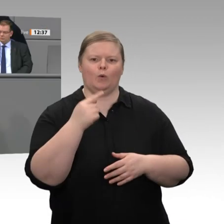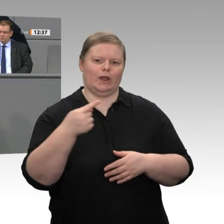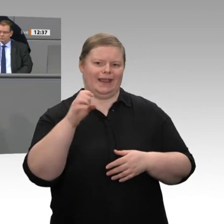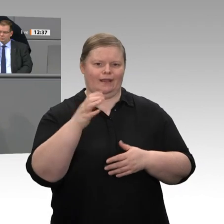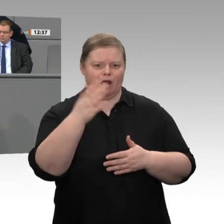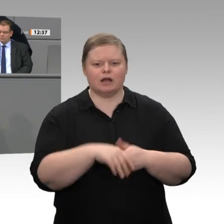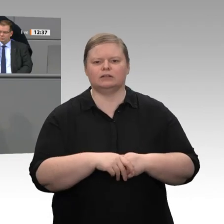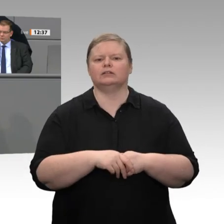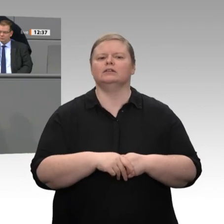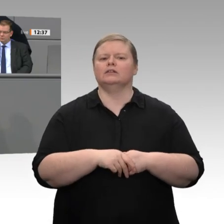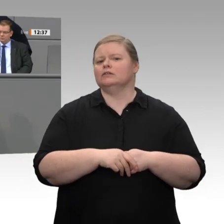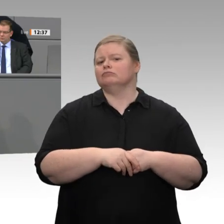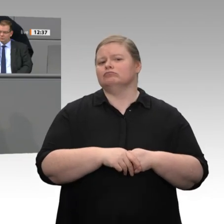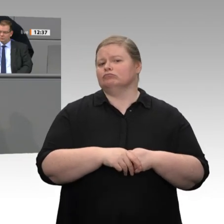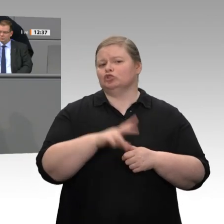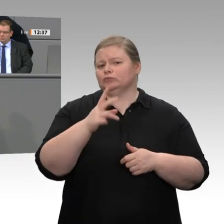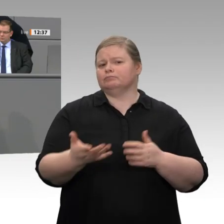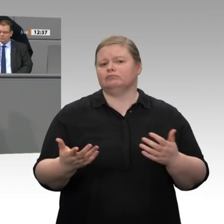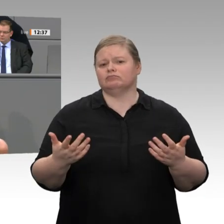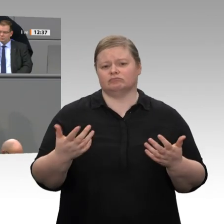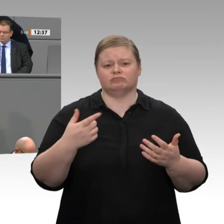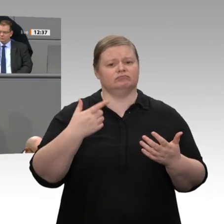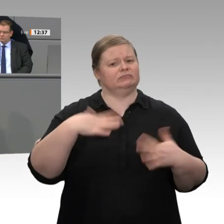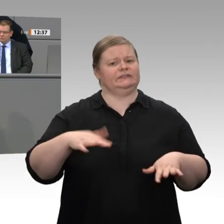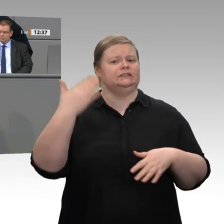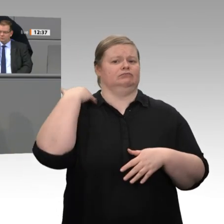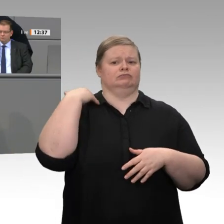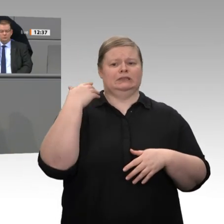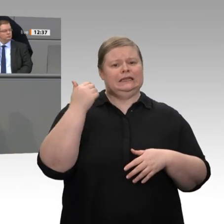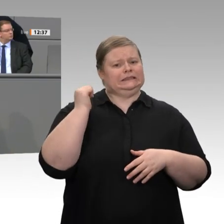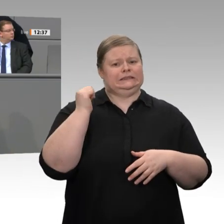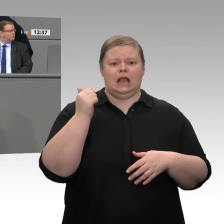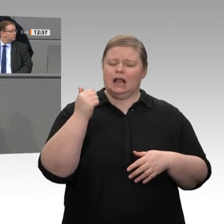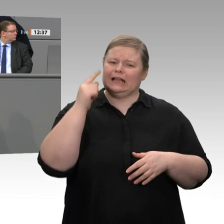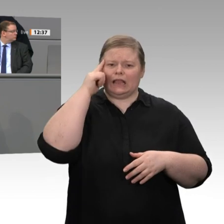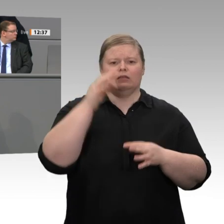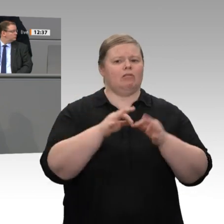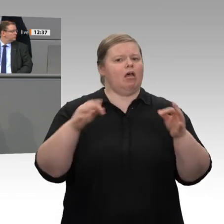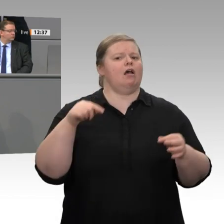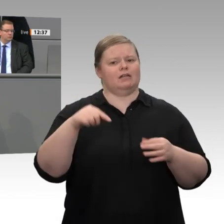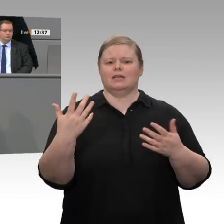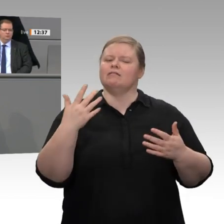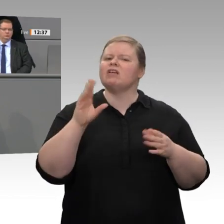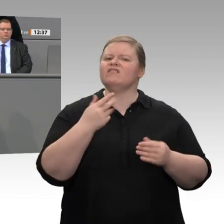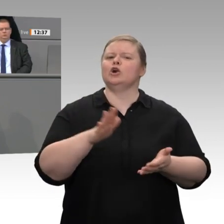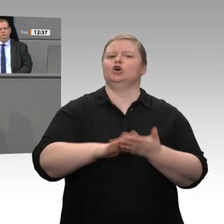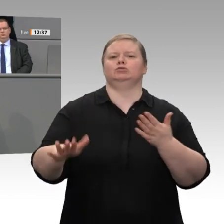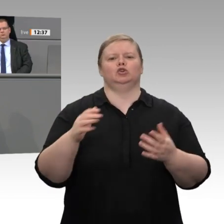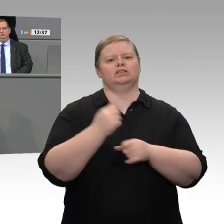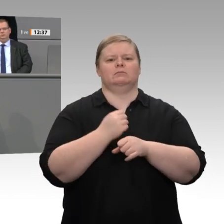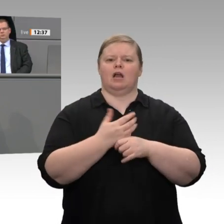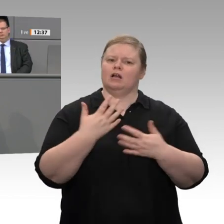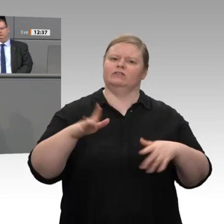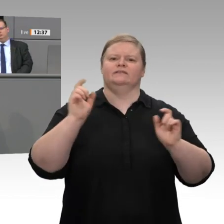Das darf ja nicht umsonst sein, dass wir Gedenktage wie auch gestern hier veranstalten